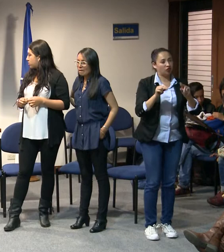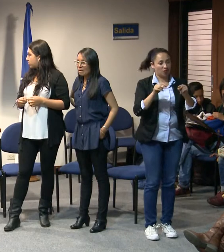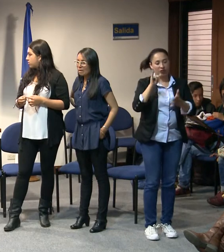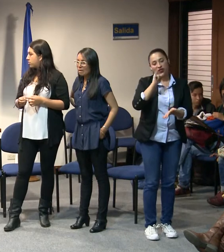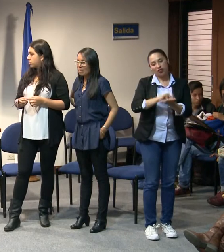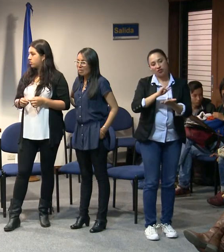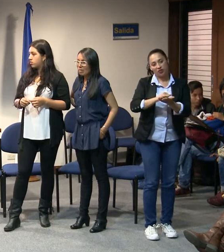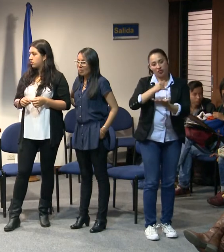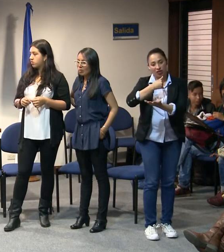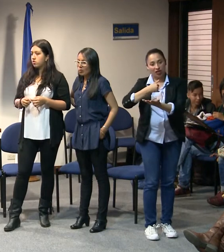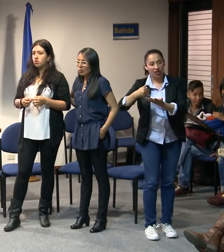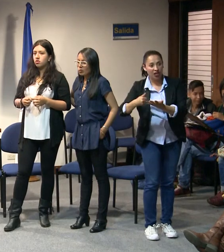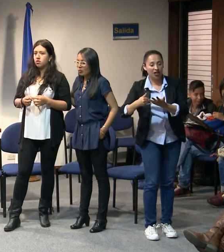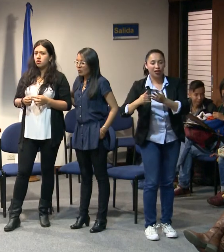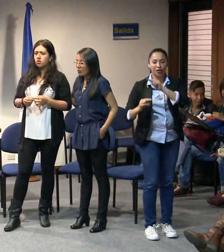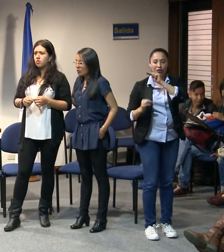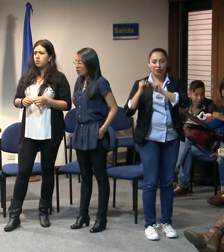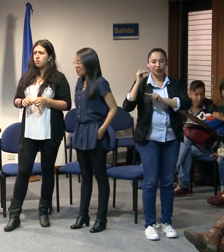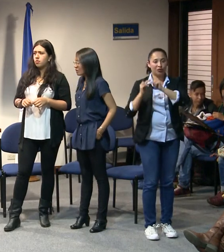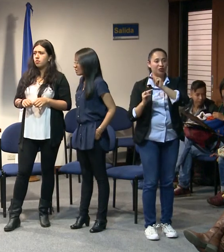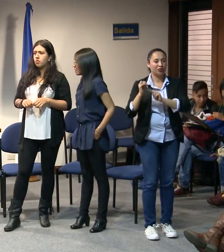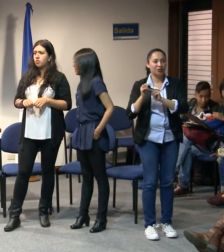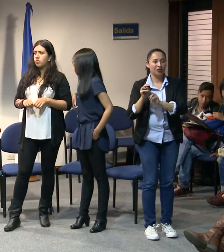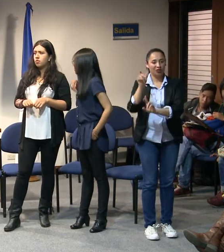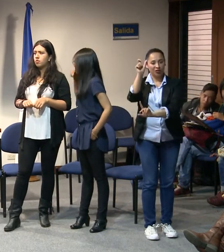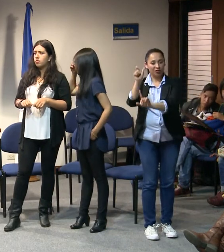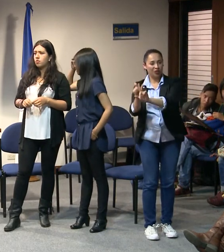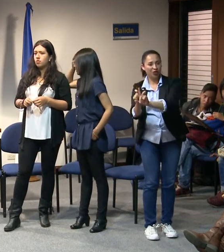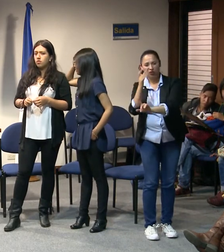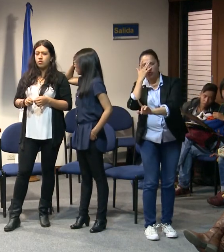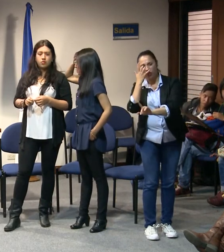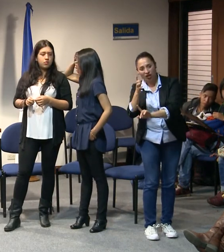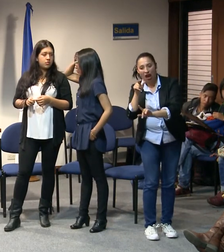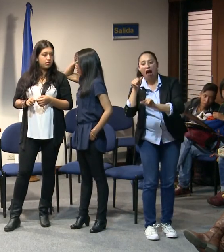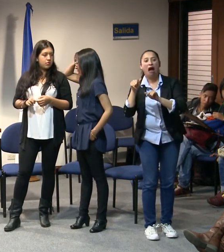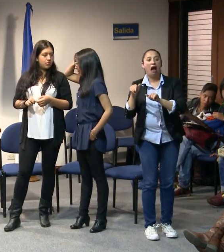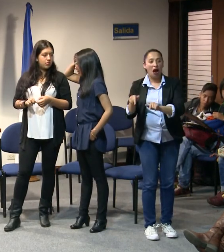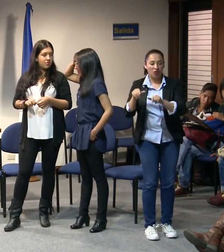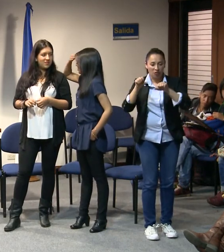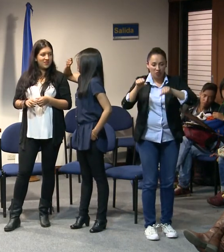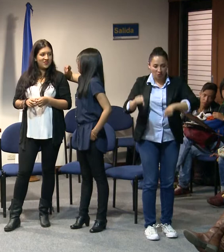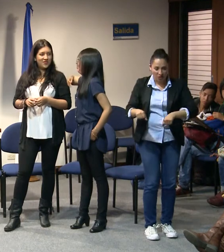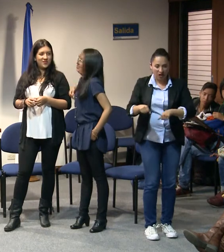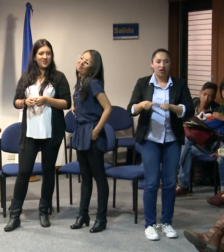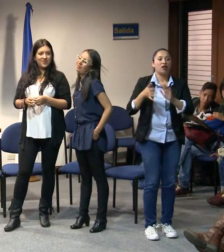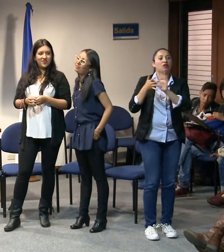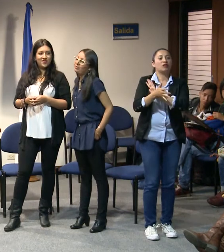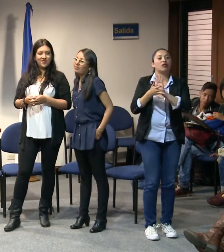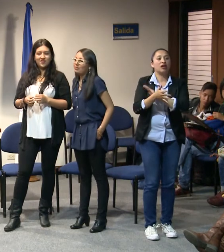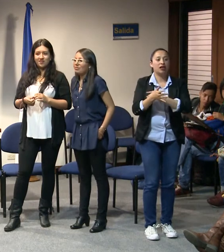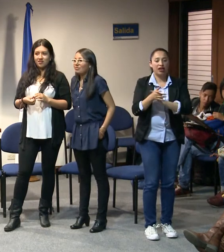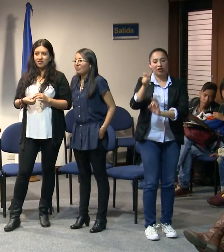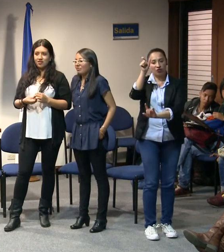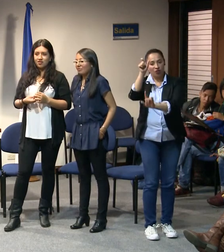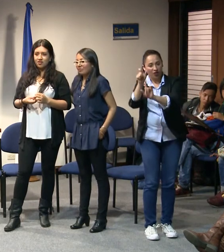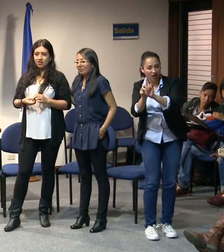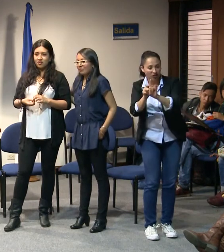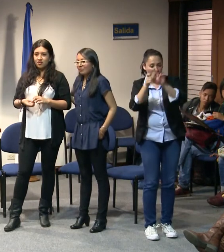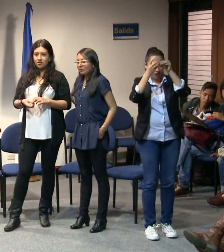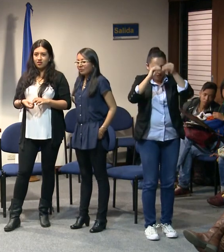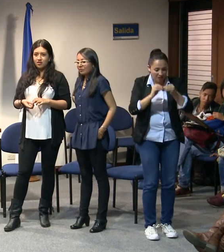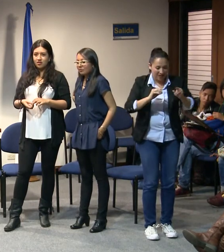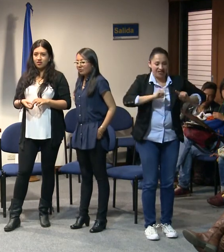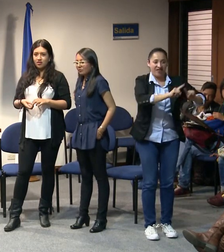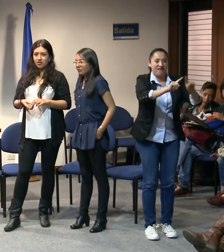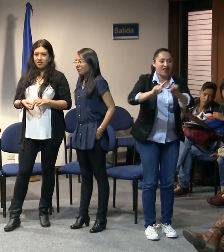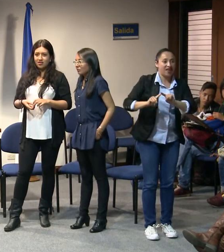de constitución del sujeto, porque desde allí es donde uno puede hablar que el sujeto se constituye desde diferentes maneras. ¿Por